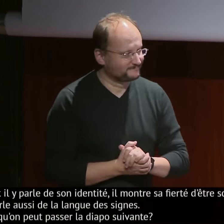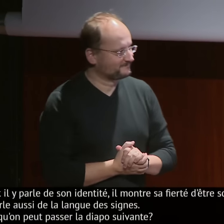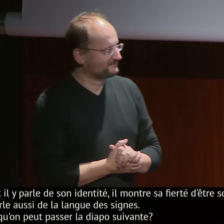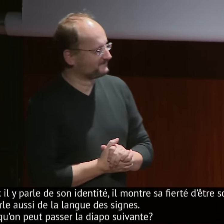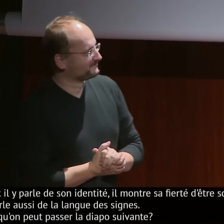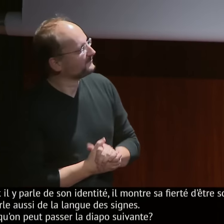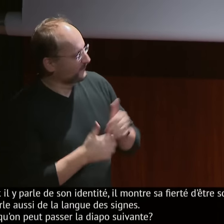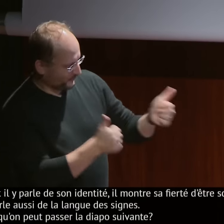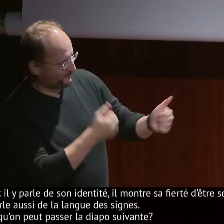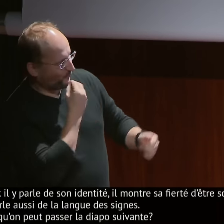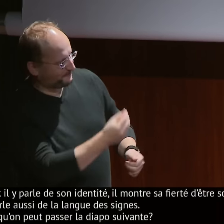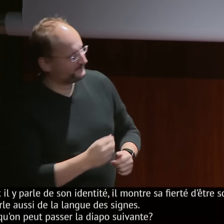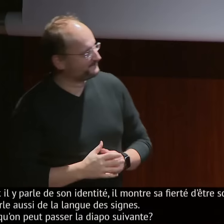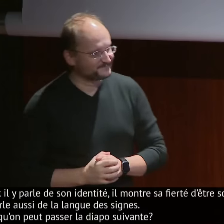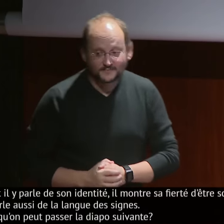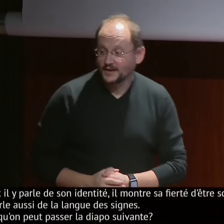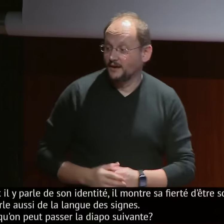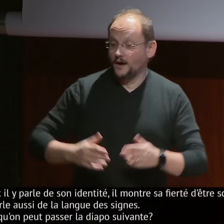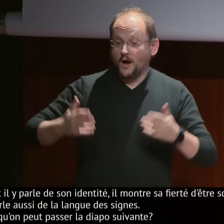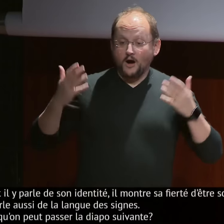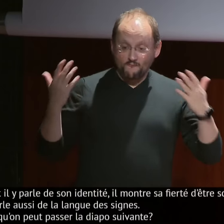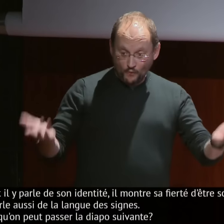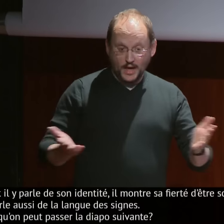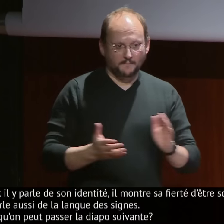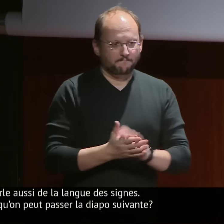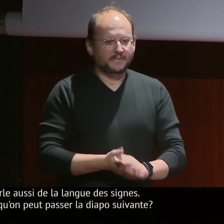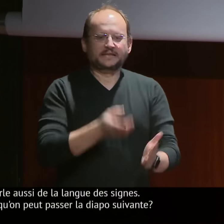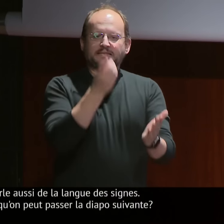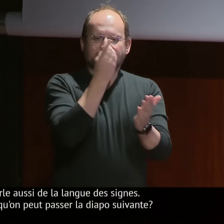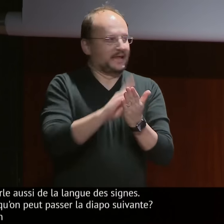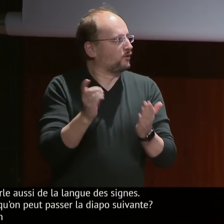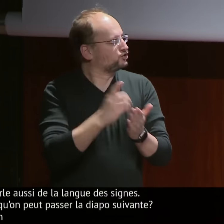Oui, il y a un petit problème technique. Donc, ah bon, c'est bon, on va.